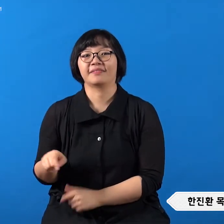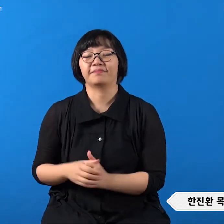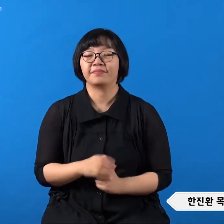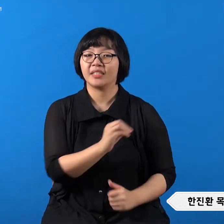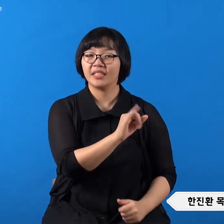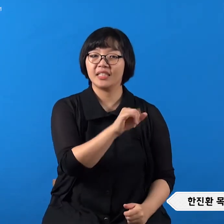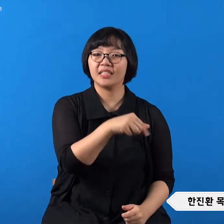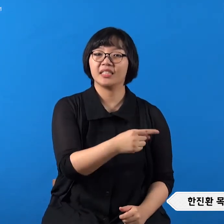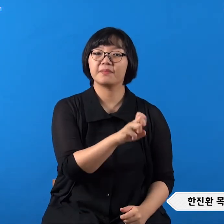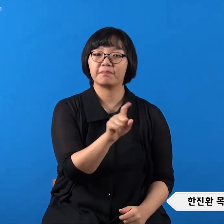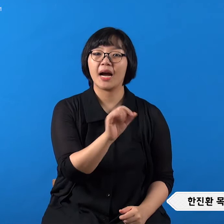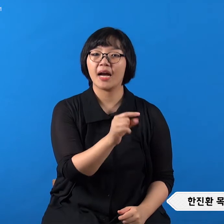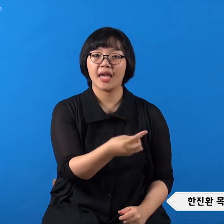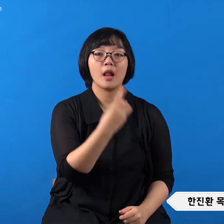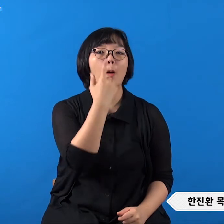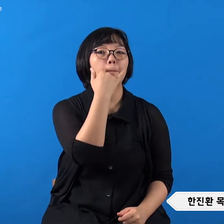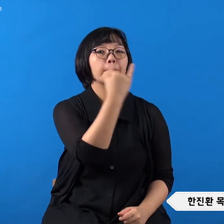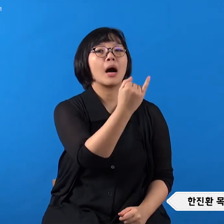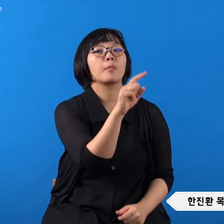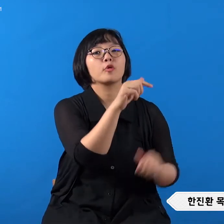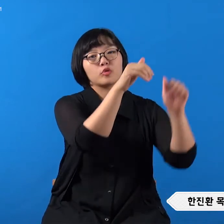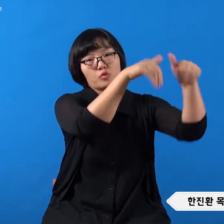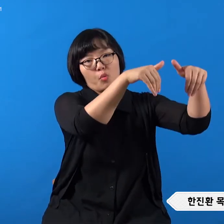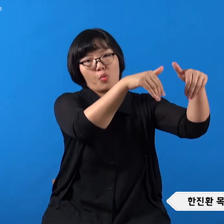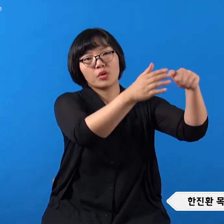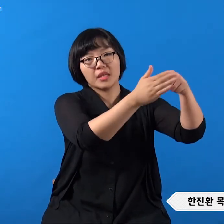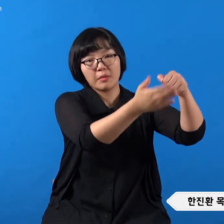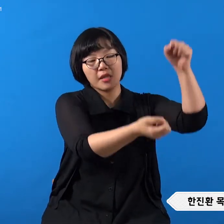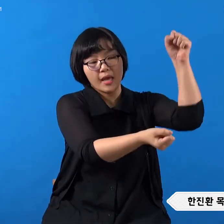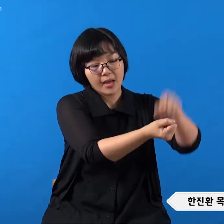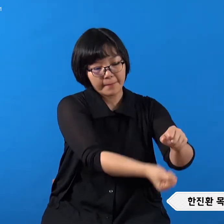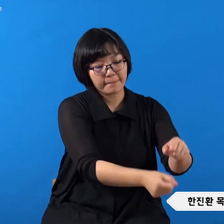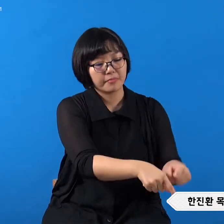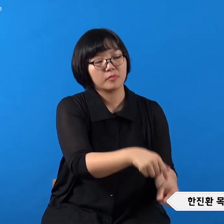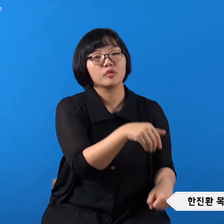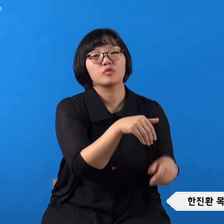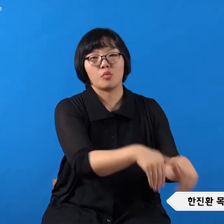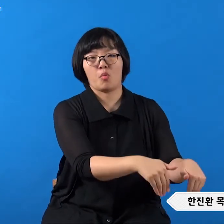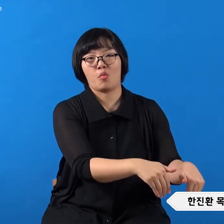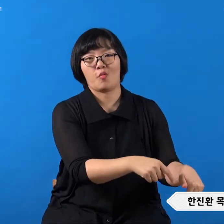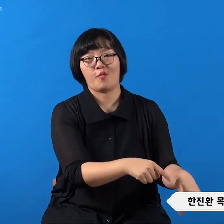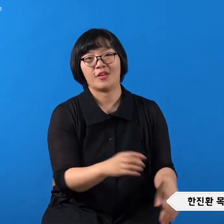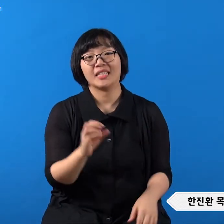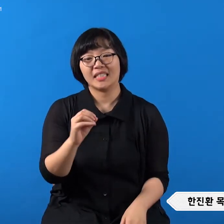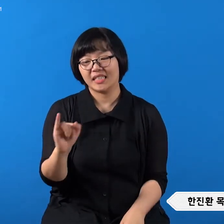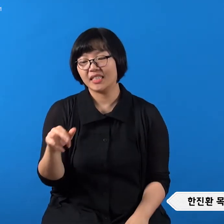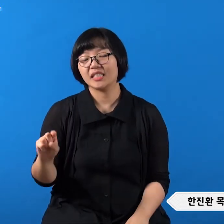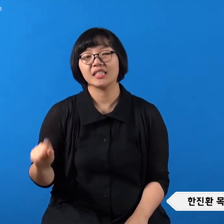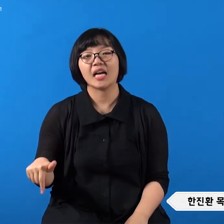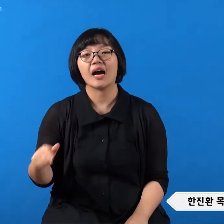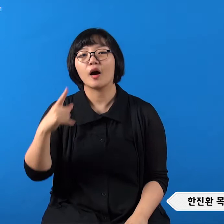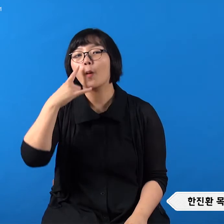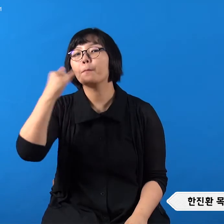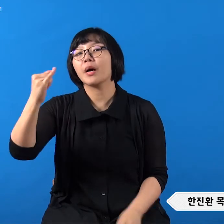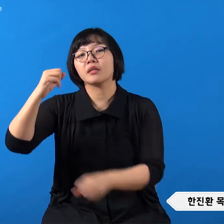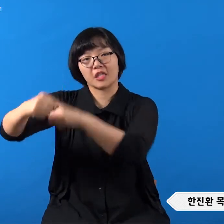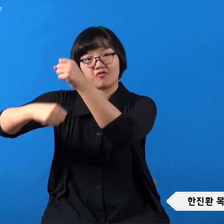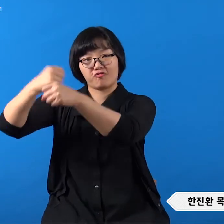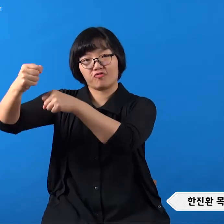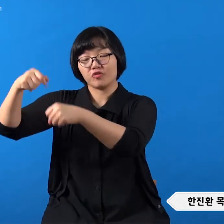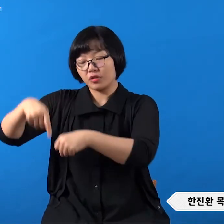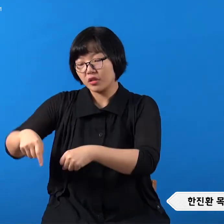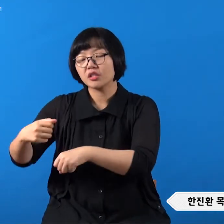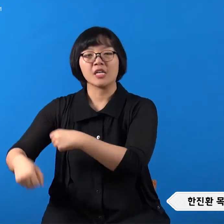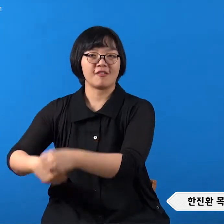이스마엘은 여종에게서 났기 때문에 자기도 종이고, 이삭은 본처에서 났기 때문에